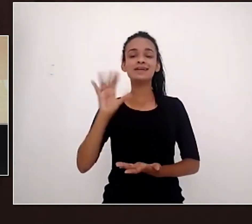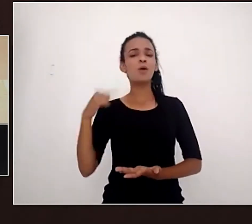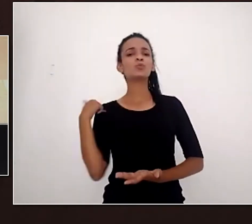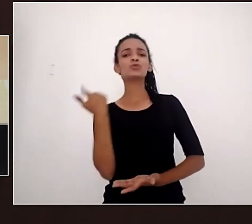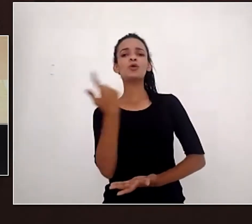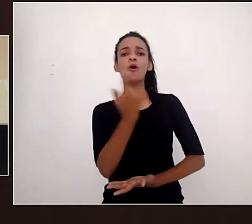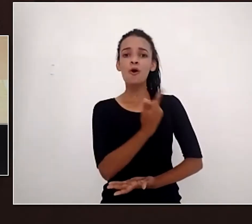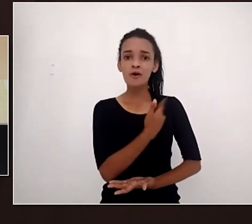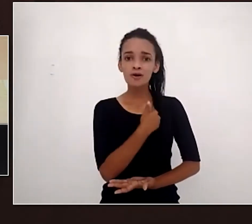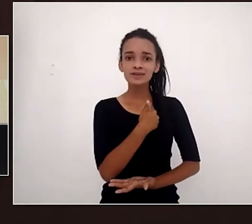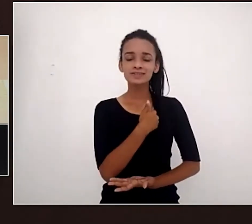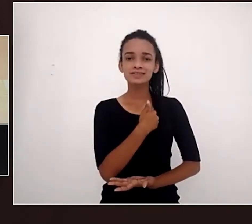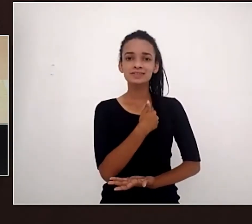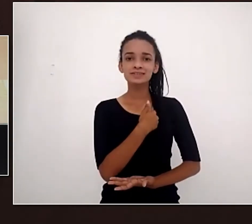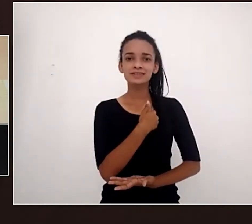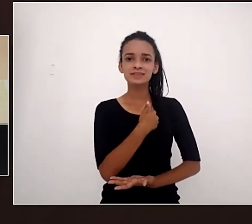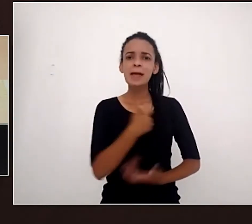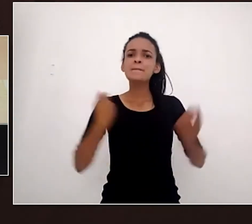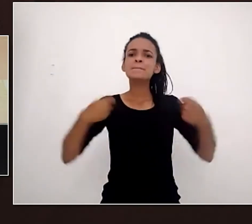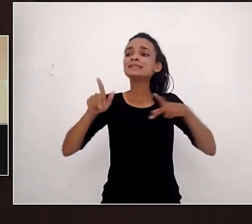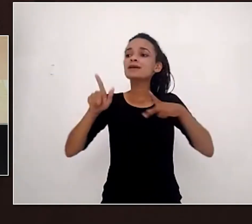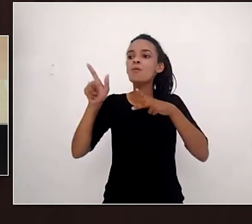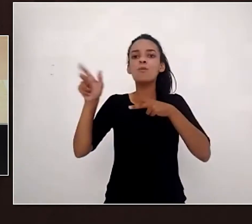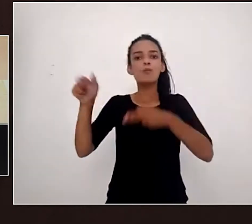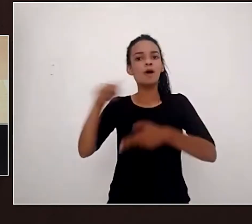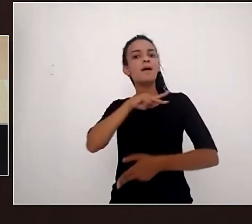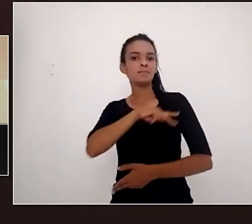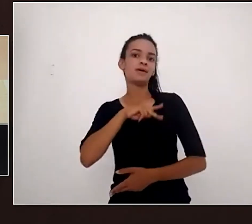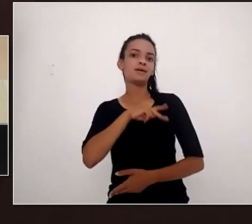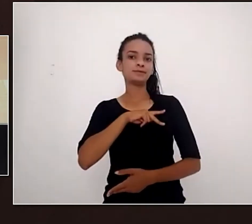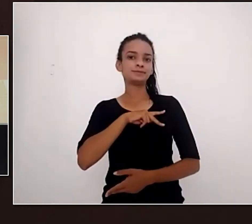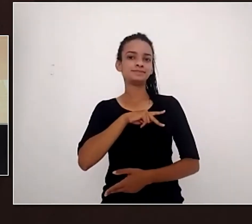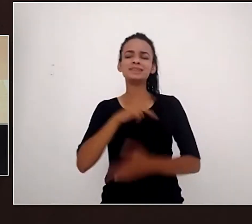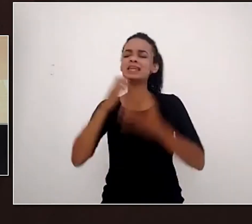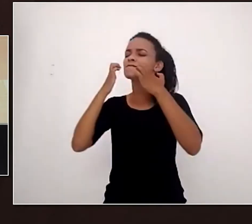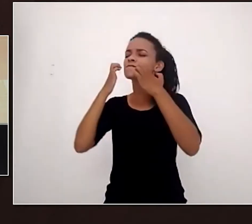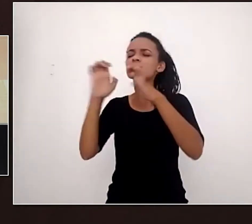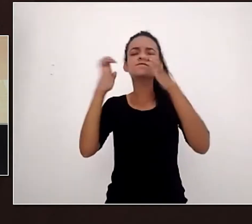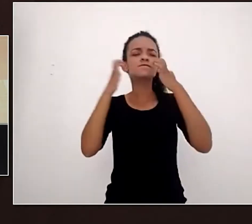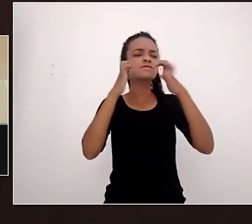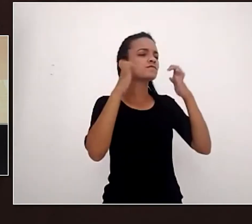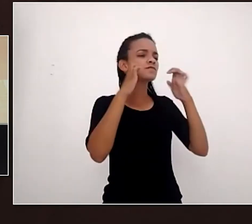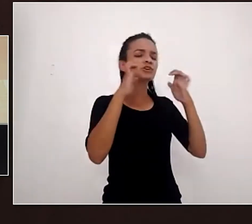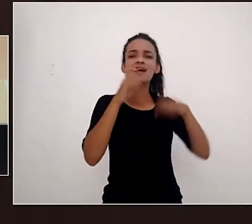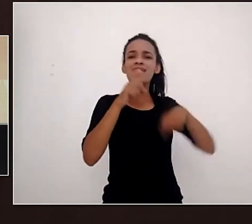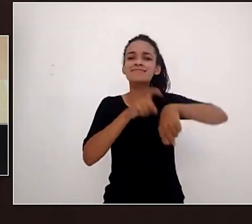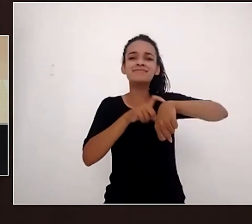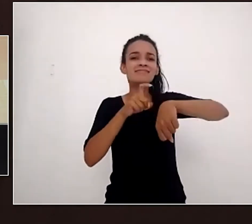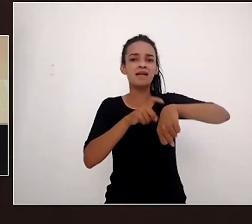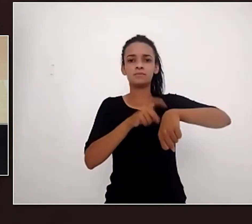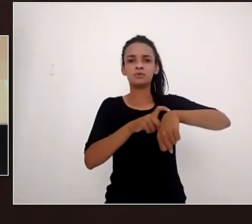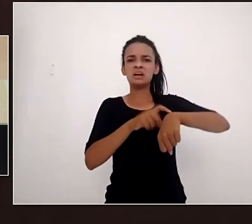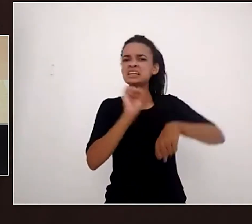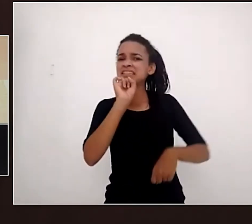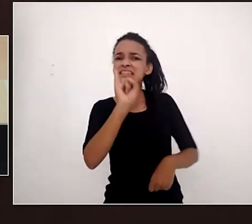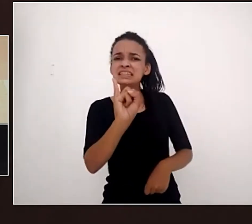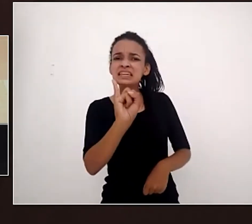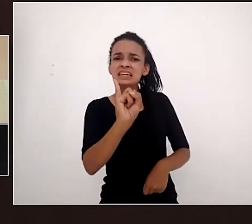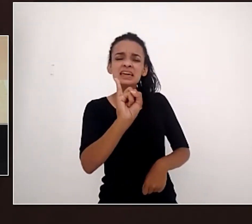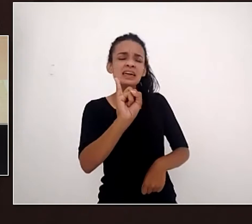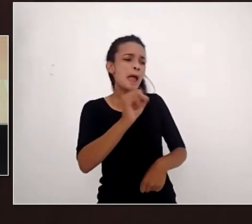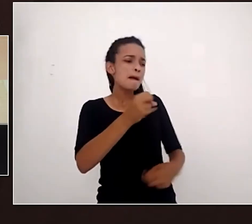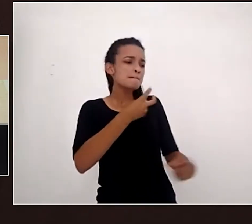ser como Paulo, como nosso modelo. Vamos ser o pregador de modelo, mesmo com algema, mesmo tendo